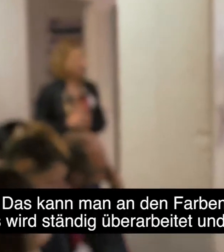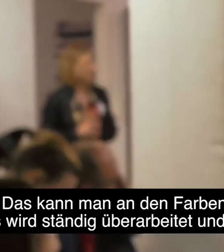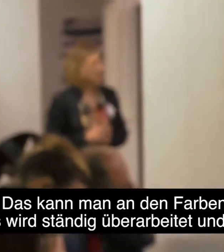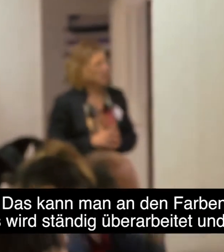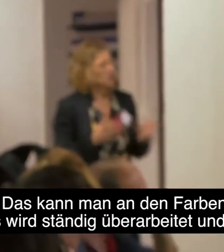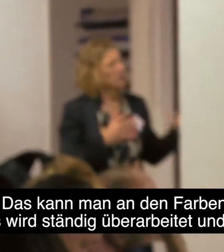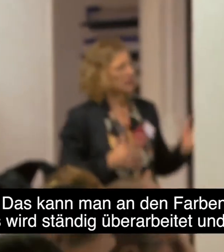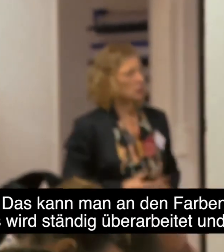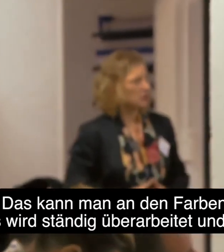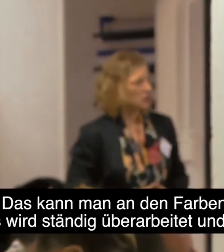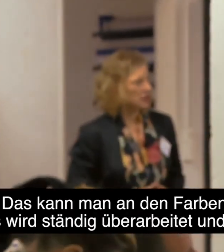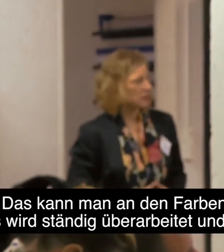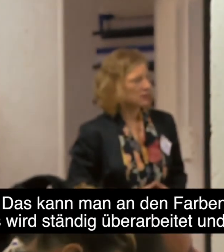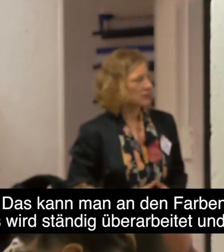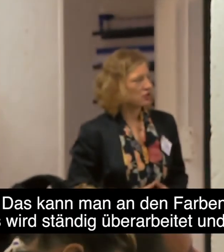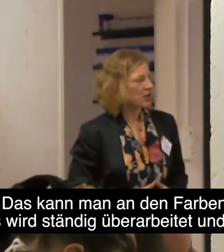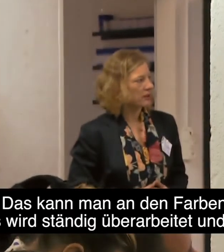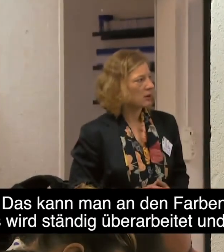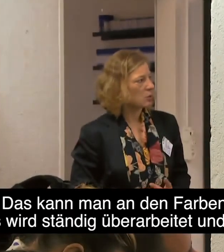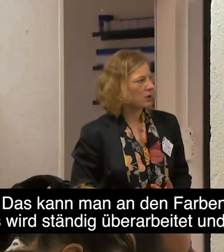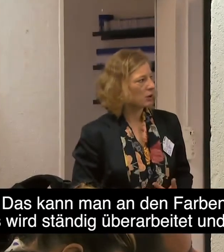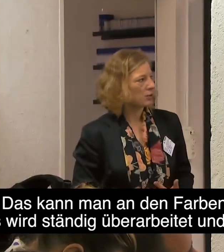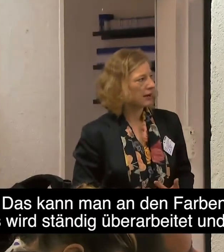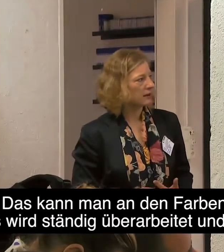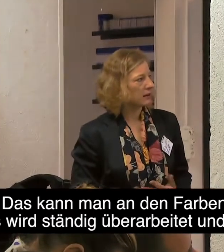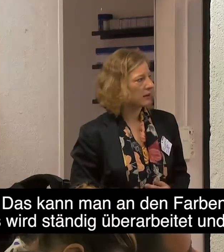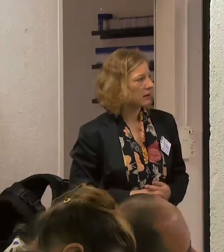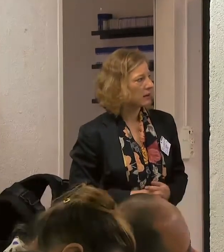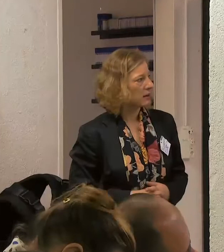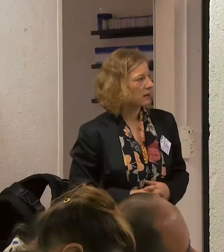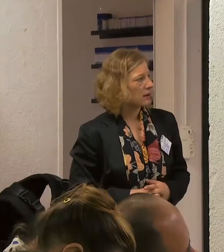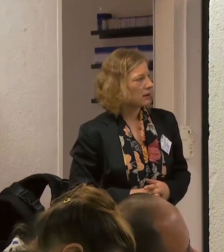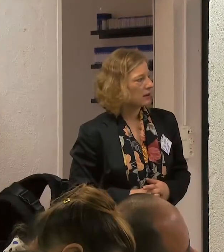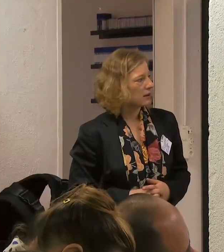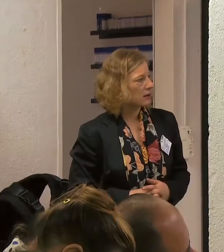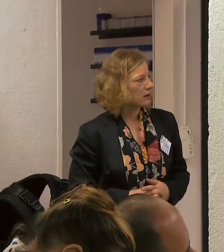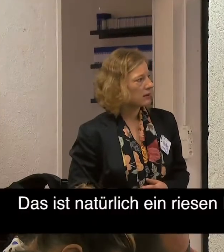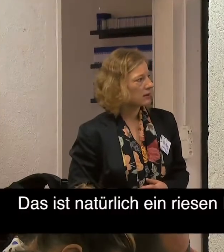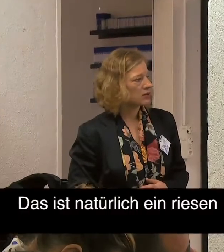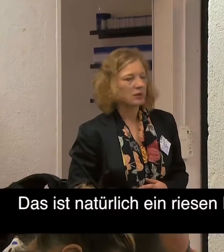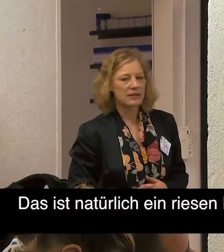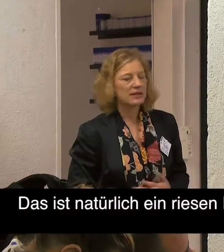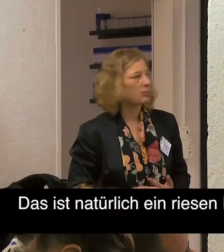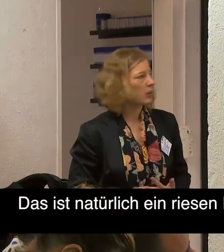kennen, und so wird das unterschieden, und das ist ständig am Überarbeiten. Das ist natürlich natürlich ein riesiges